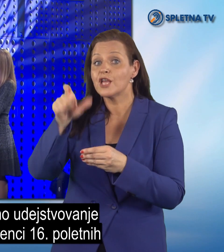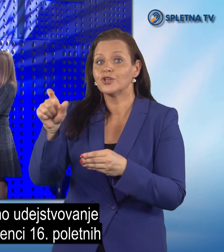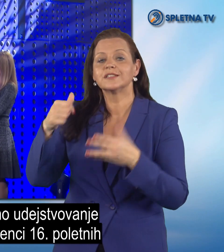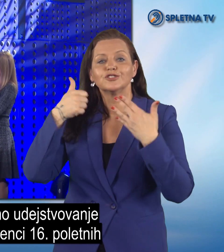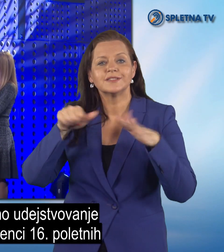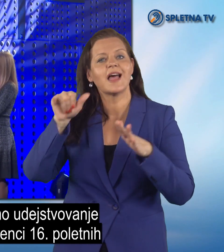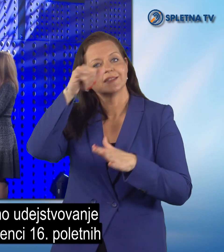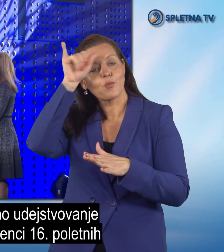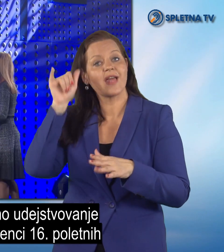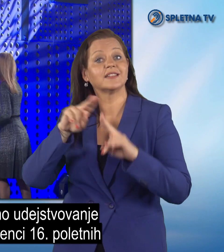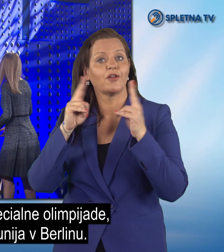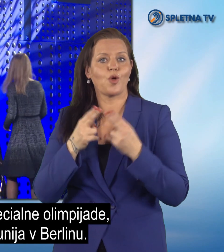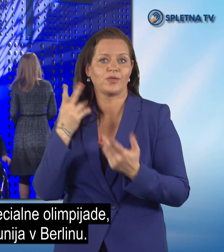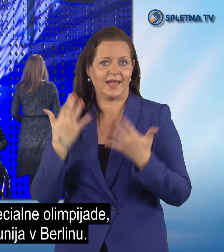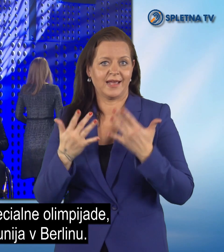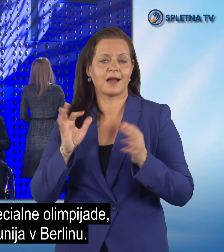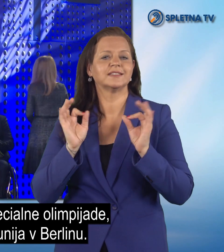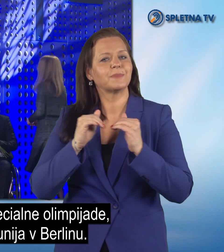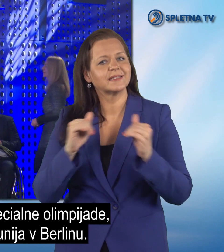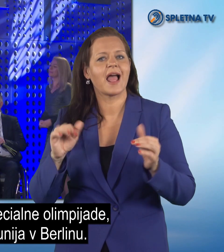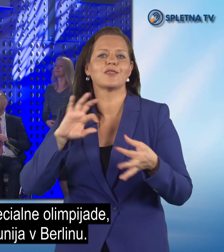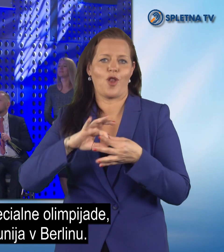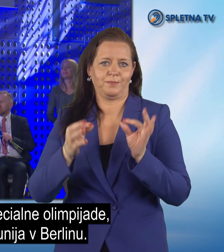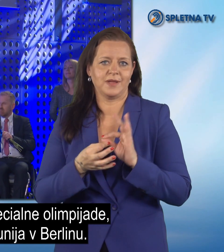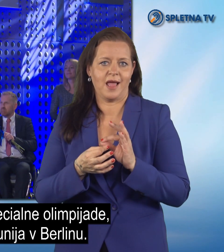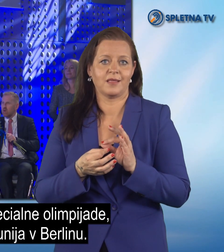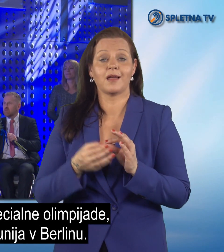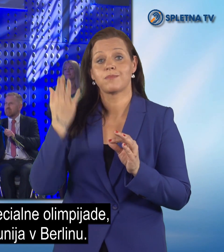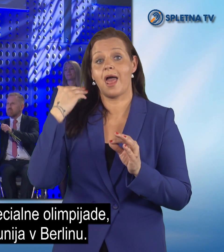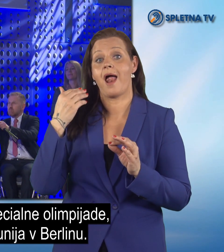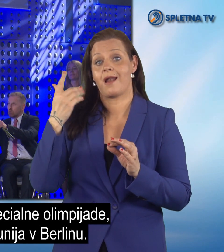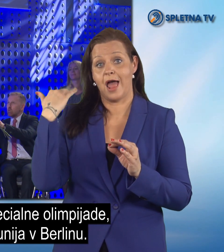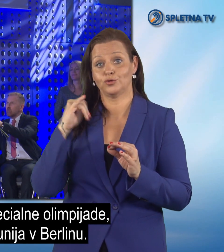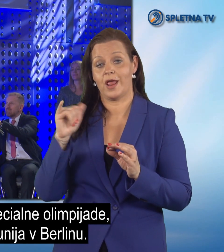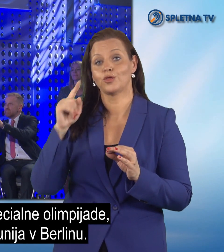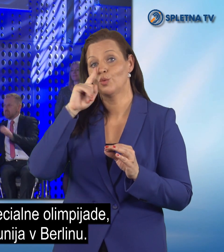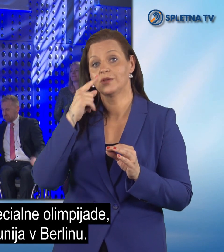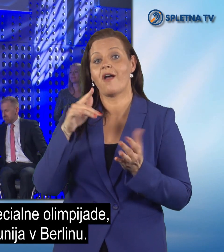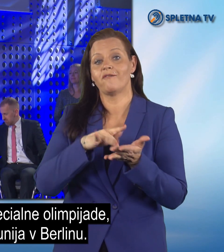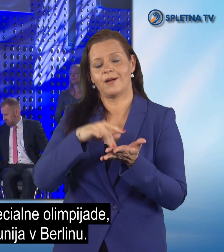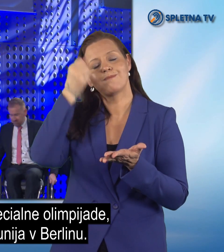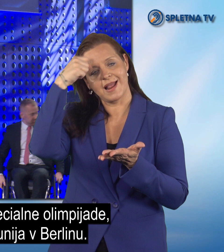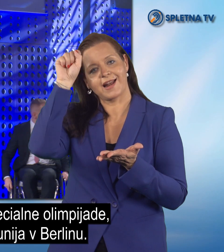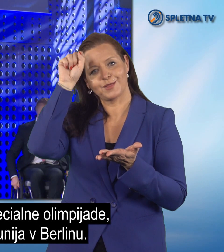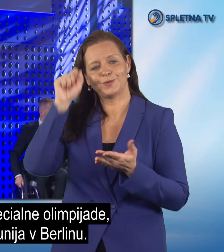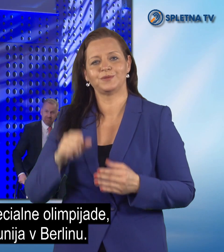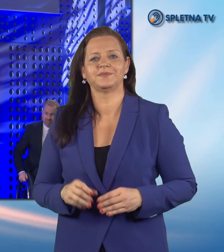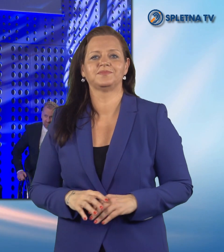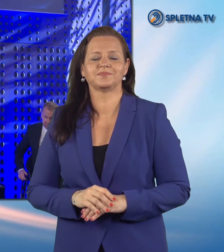udeleženci 16 poletnih svetovnih iger specialne olimpijade, ki je bila lani junija v Berlinu.